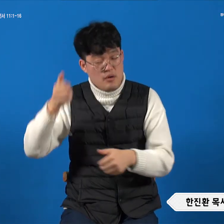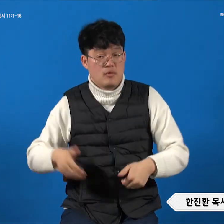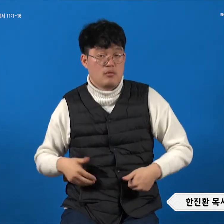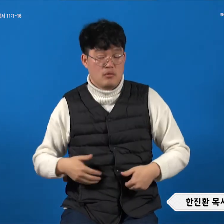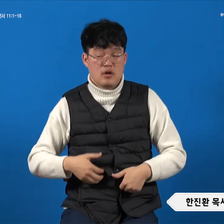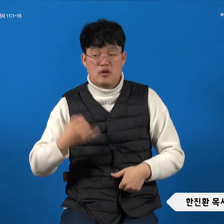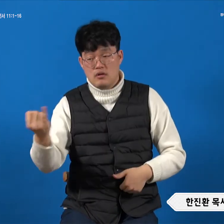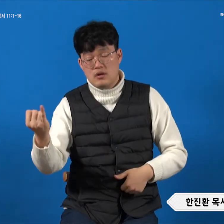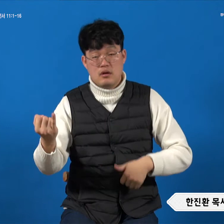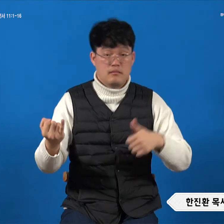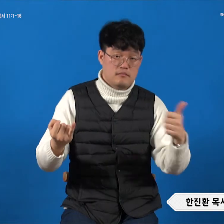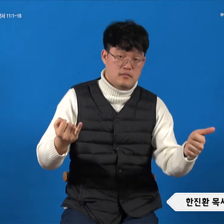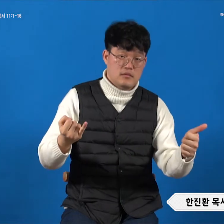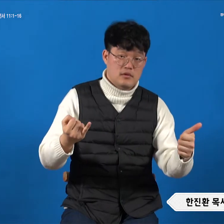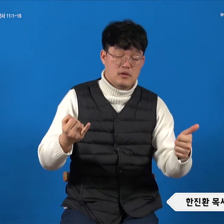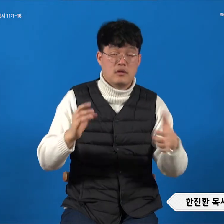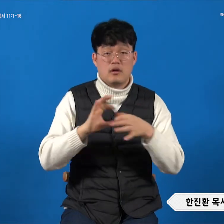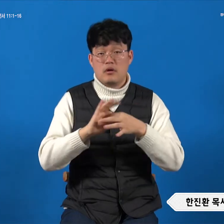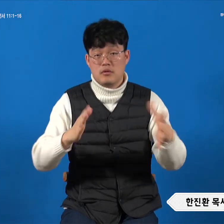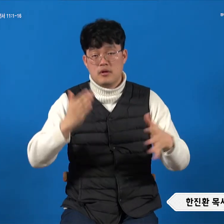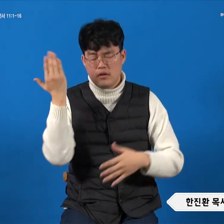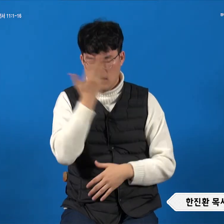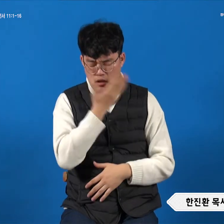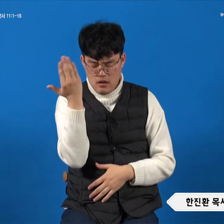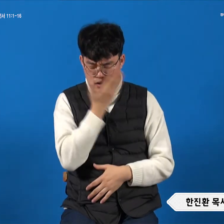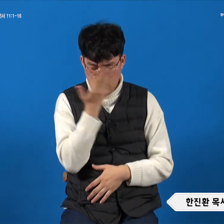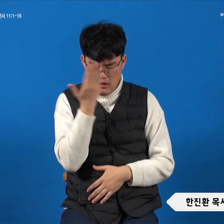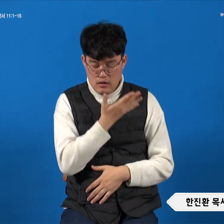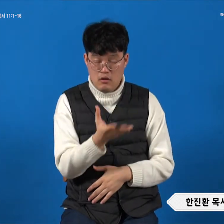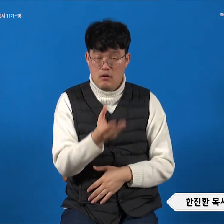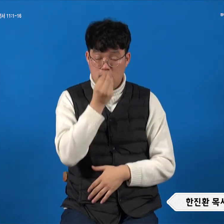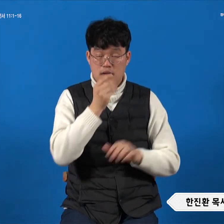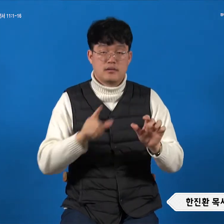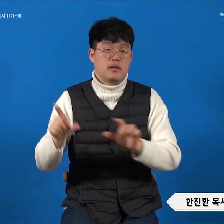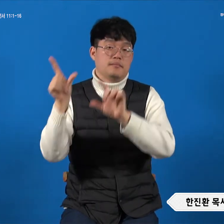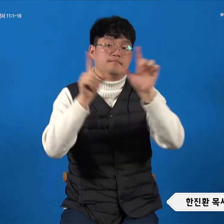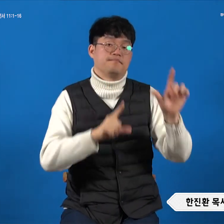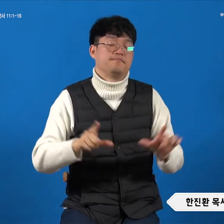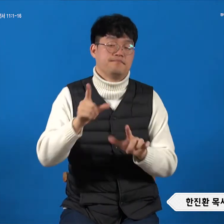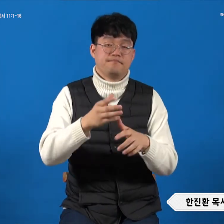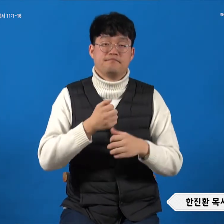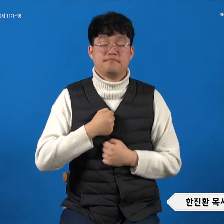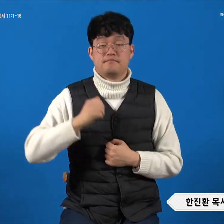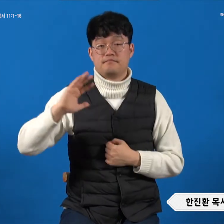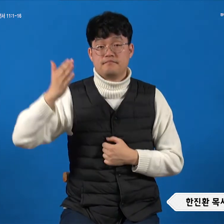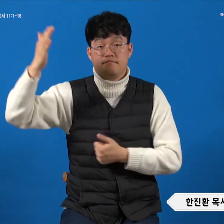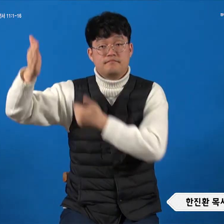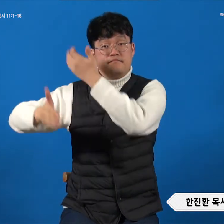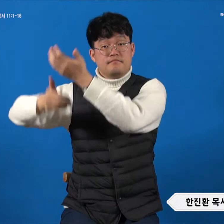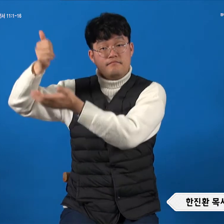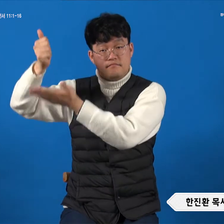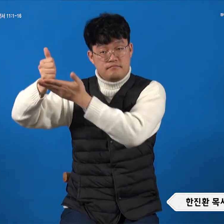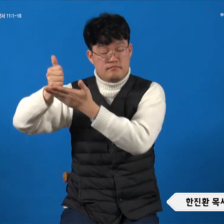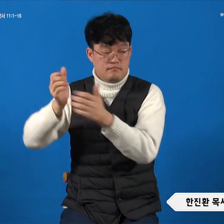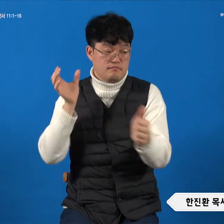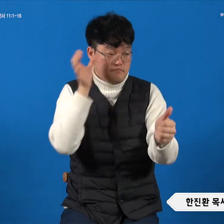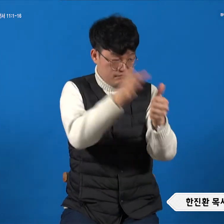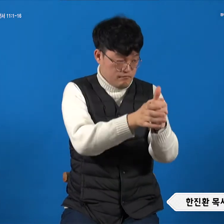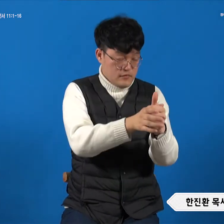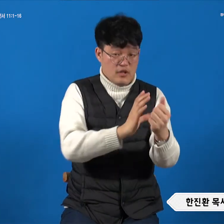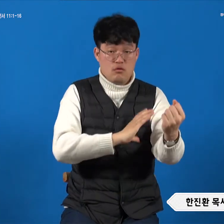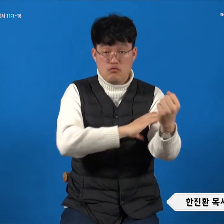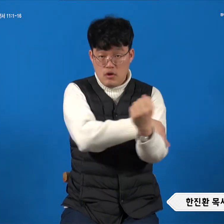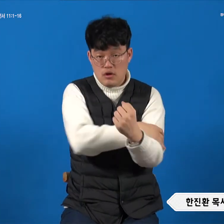됩니다. 남성이든 여성이든 정숙하고 정결한 삶을 살아야 됩니다. 하나님이